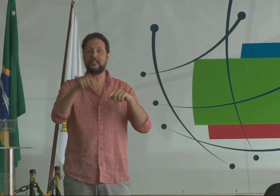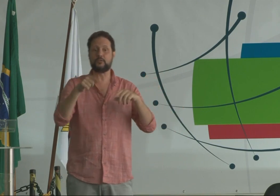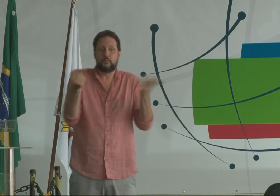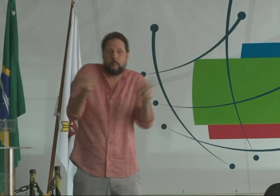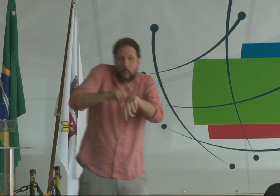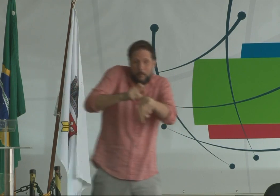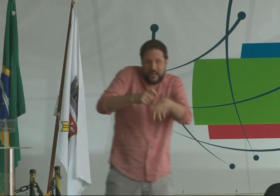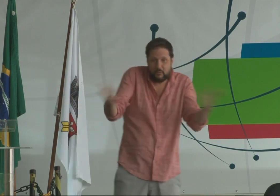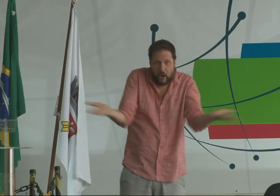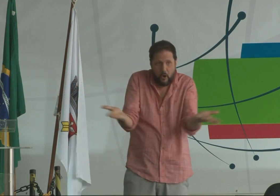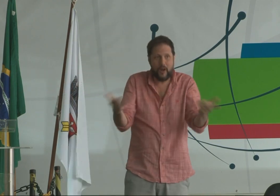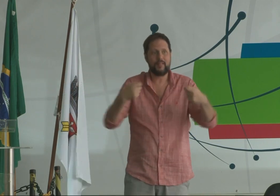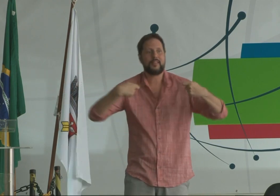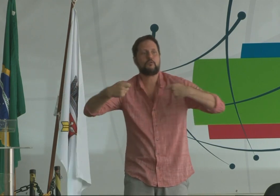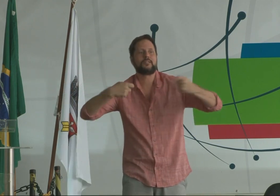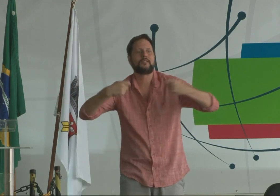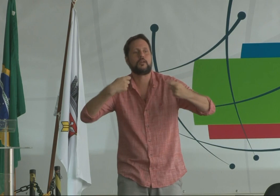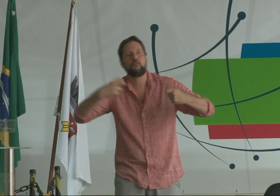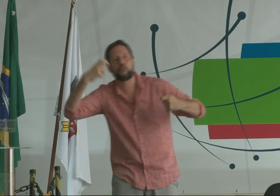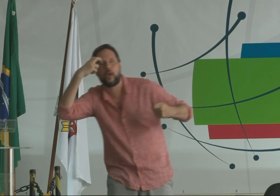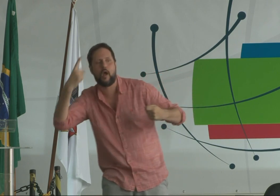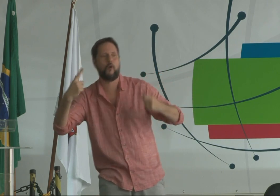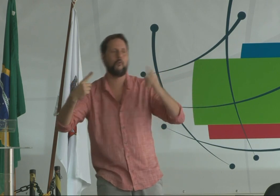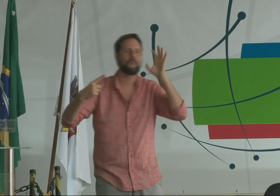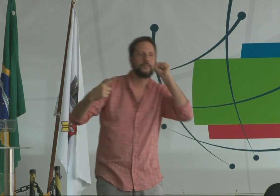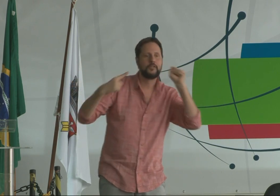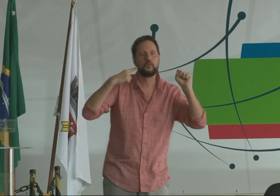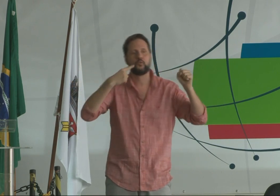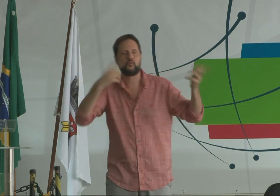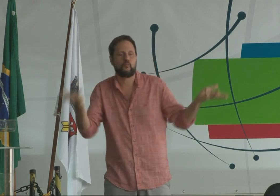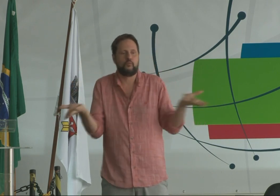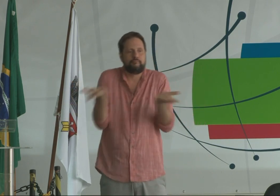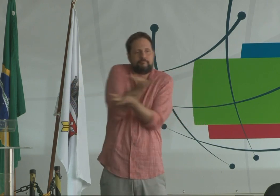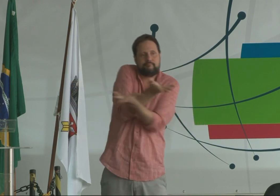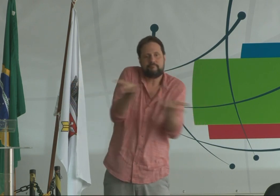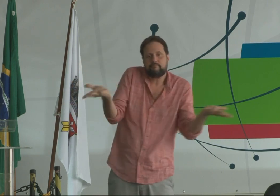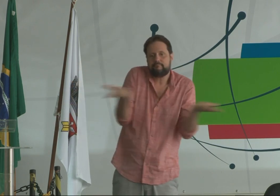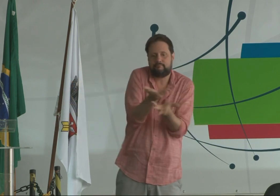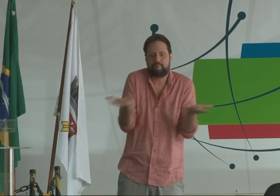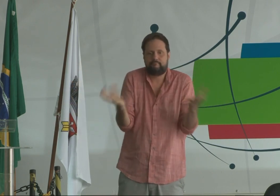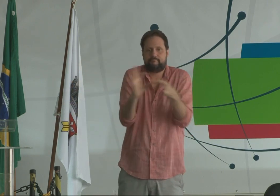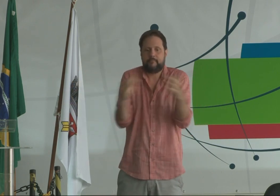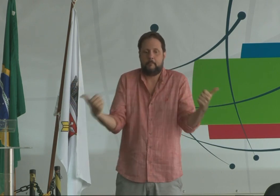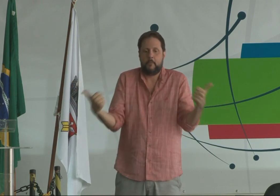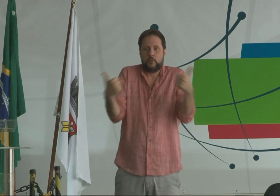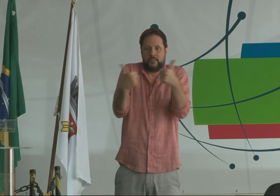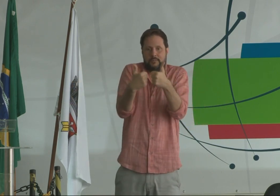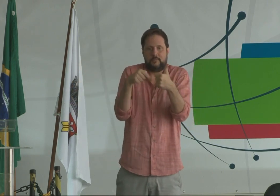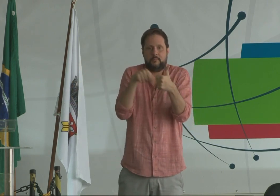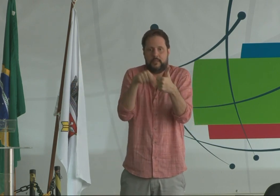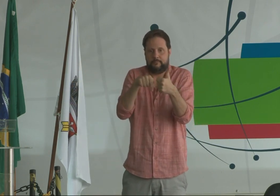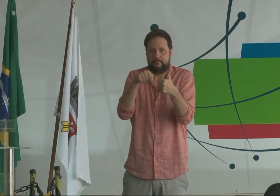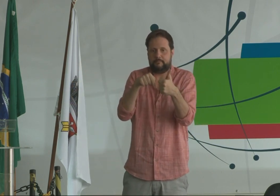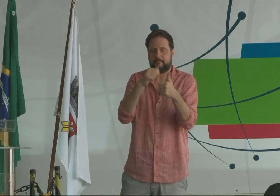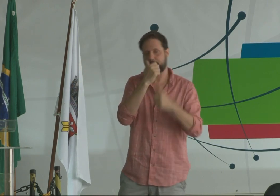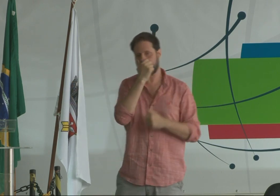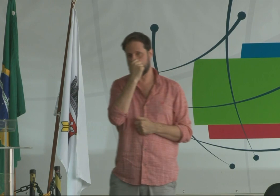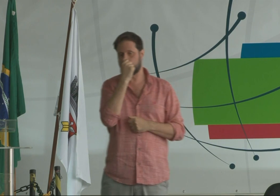dessa forma. Então, é o momento agora de a gente começar a pensar nessas relações, quando a vai gerir essas relações no contato dos